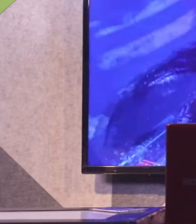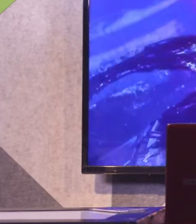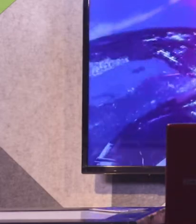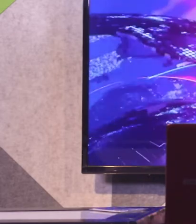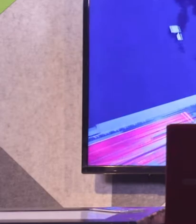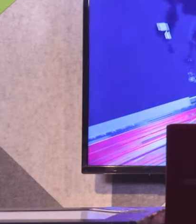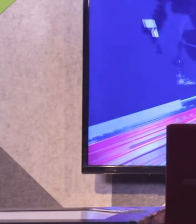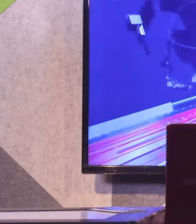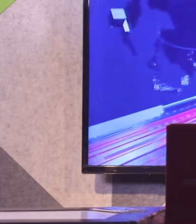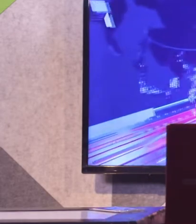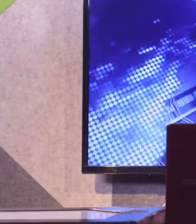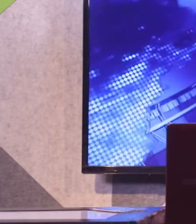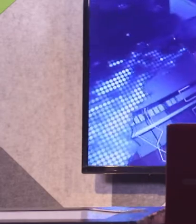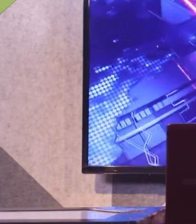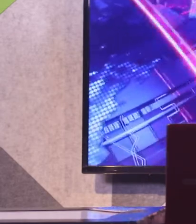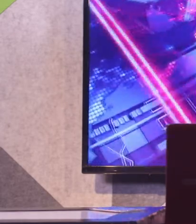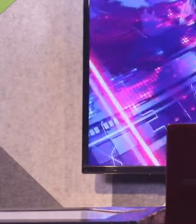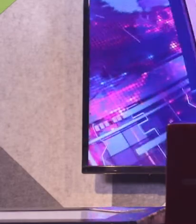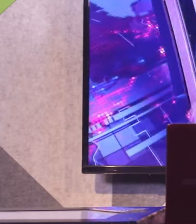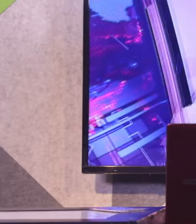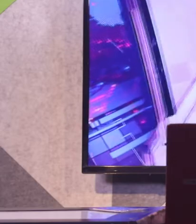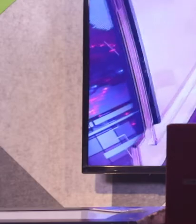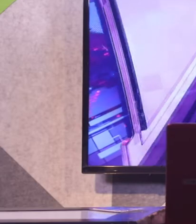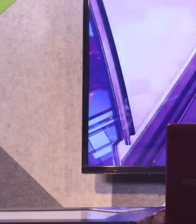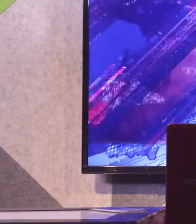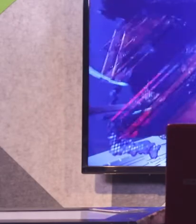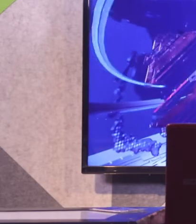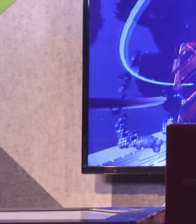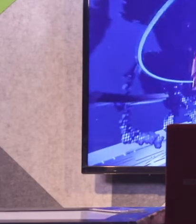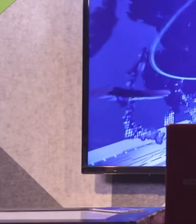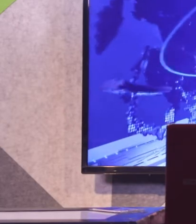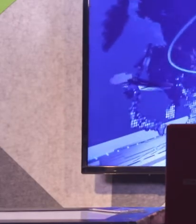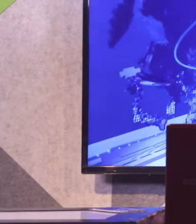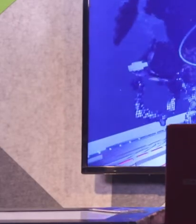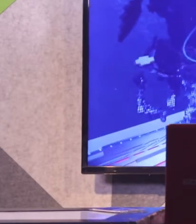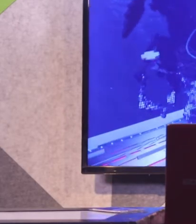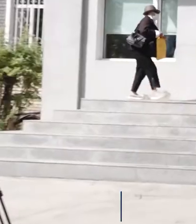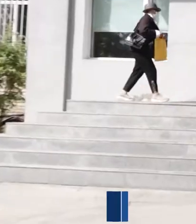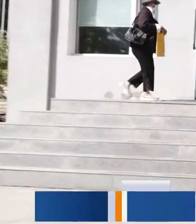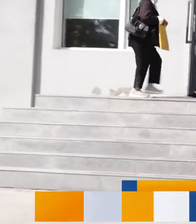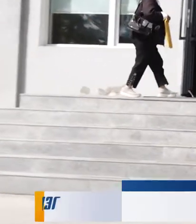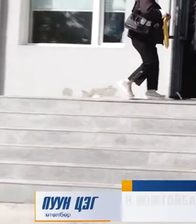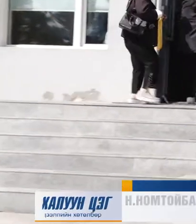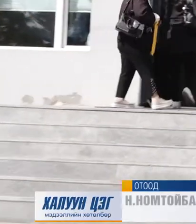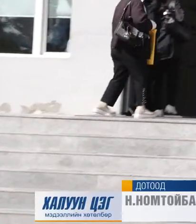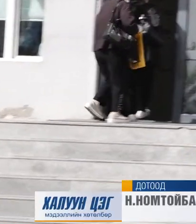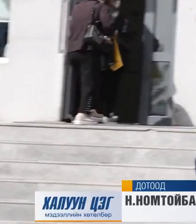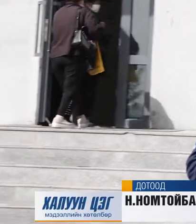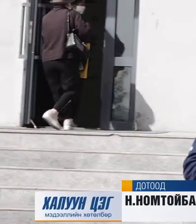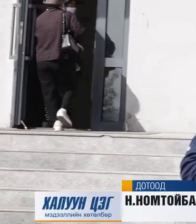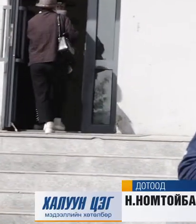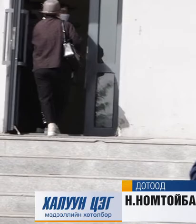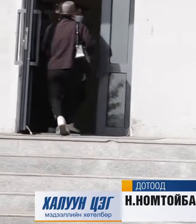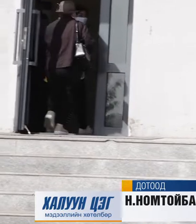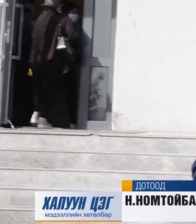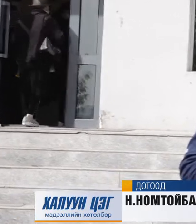шийдвэр гүйцэтгэх ерөнхий газрын харьяа уртжилсан хорих 461-р анги руу авч явсан байна. За, Чингэлтэй дүүргийн эрүүгийн хэргийн анхан